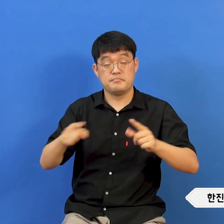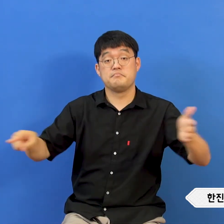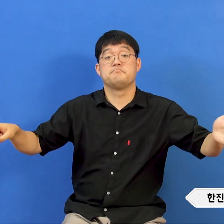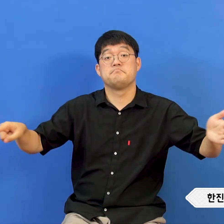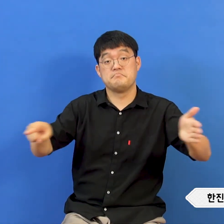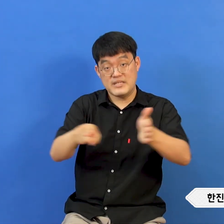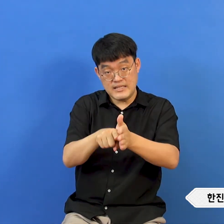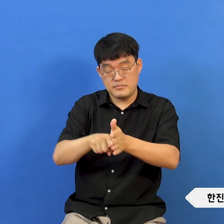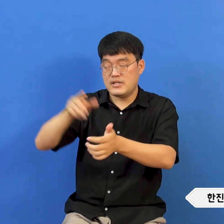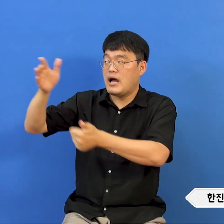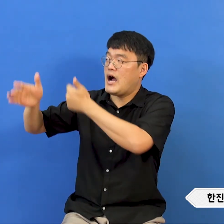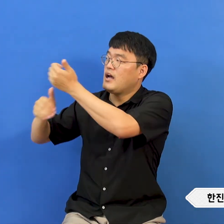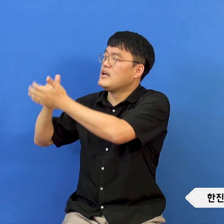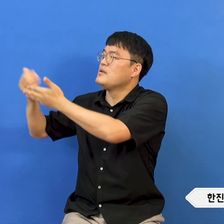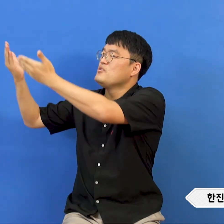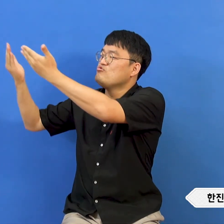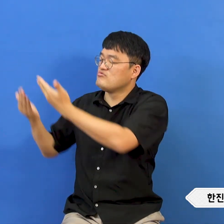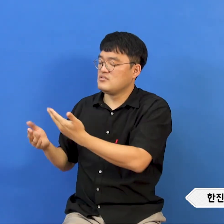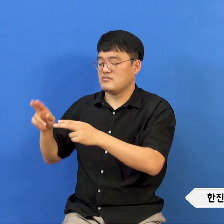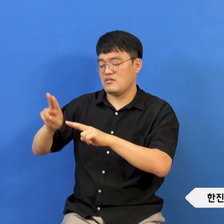하나님의 선물이라고 말씀했습니다.